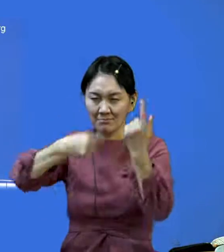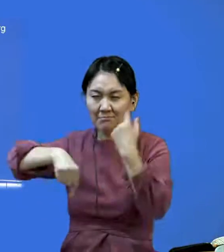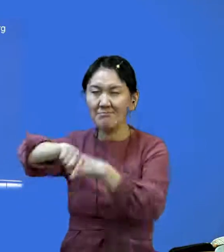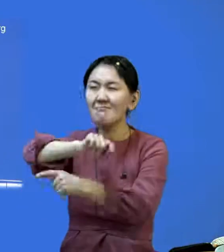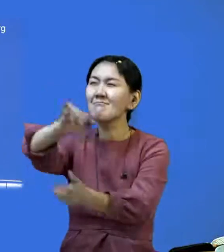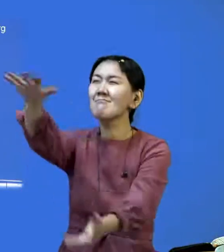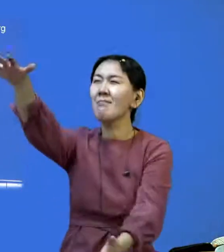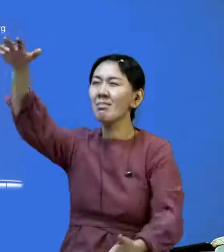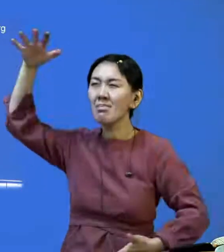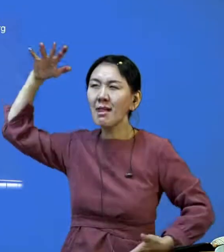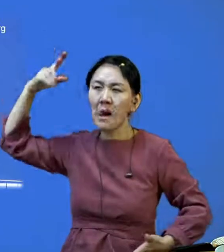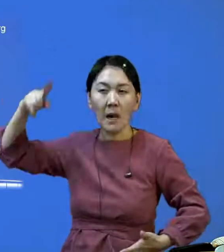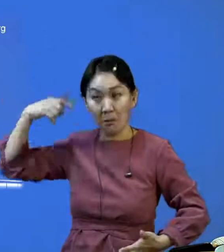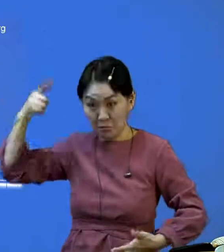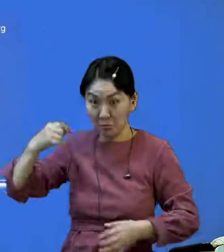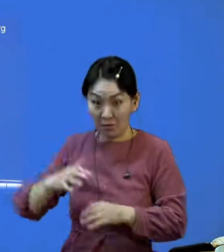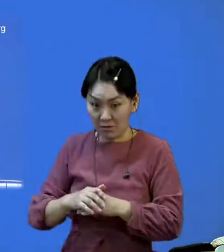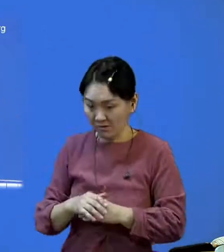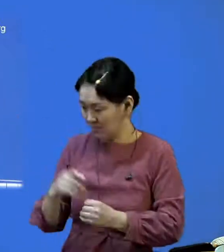Нэг барилга худалдаж авъя.